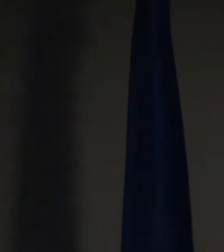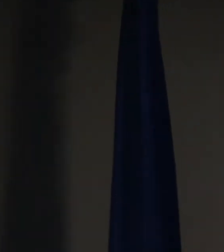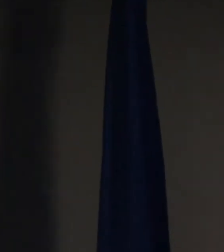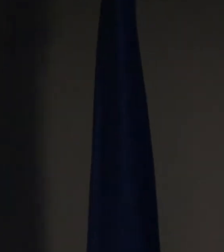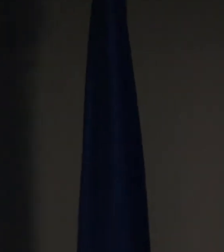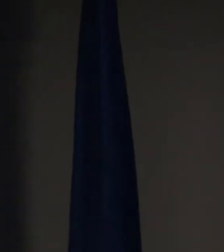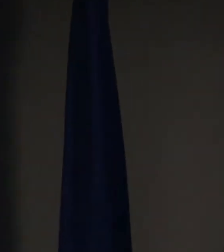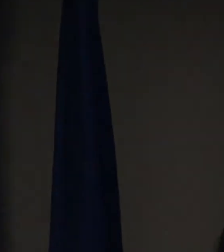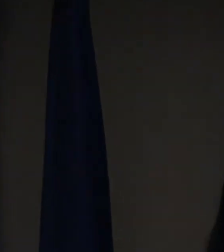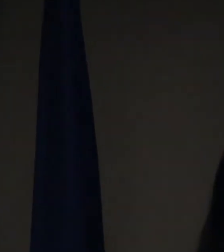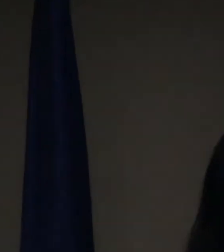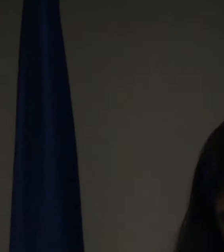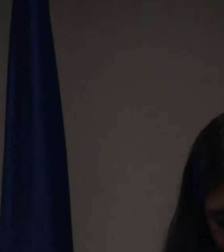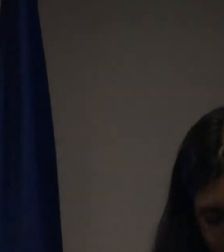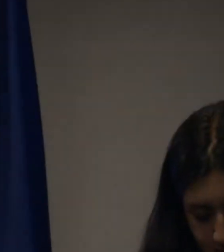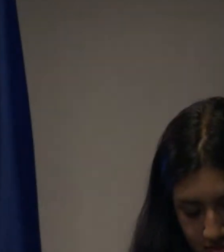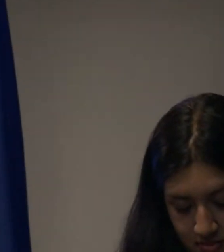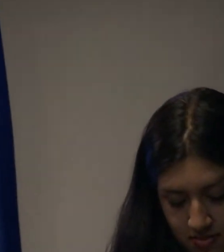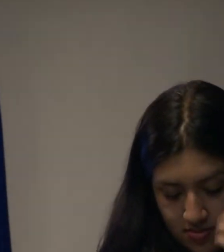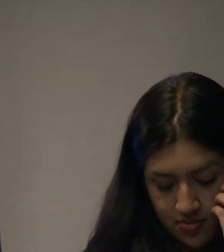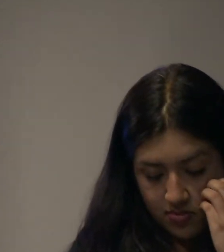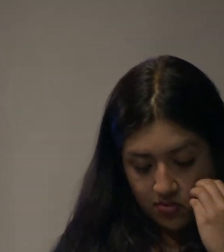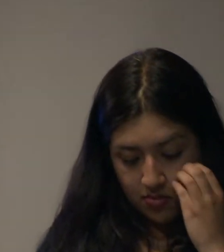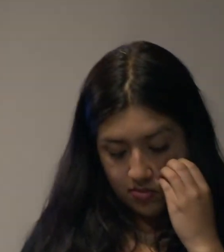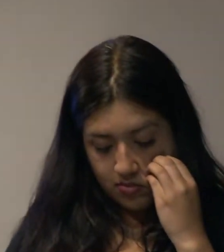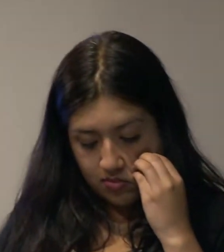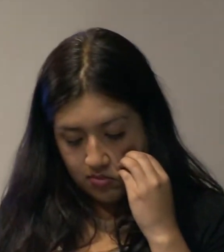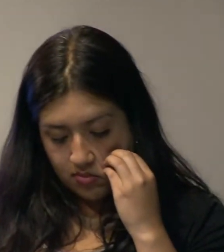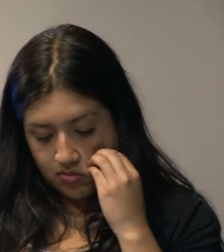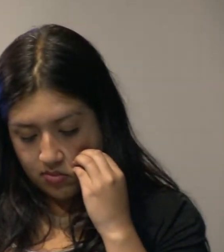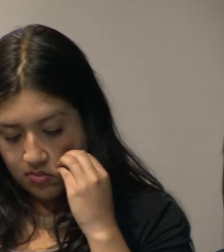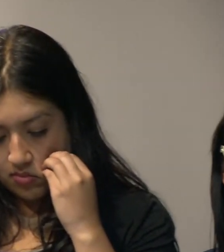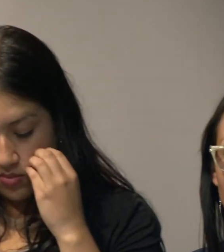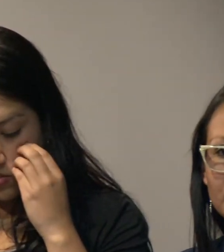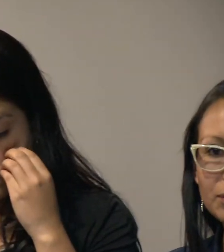porque no quisieran, sino por las